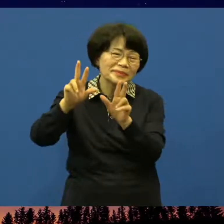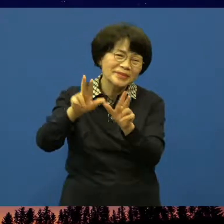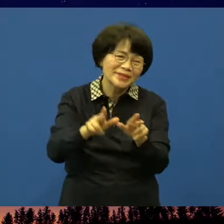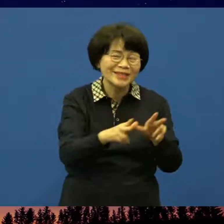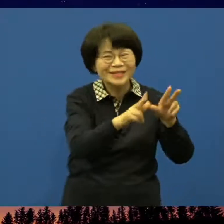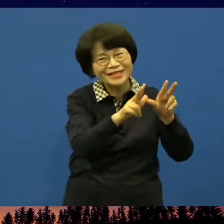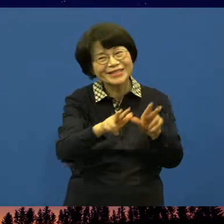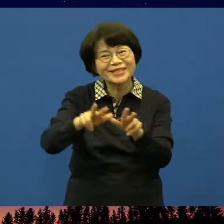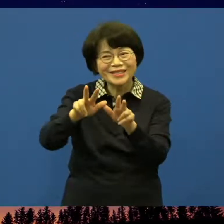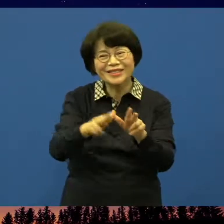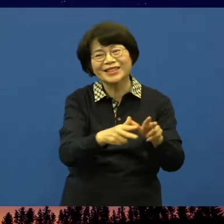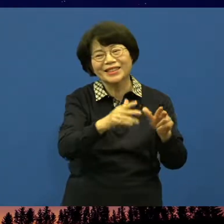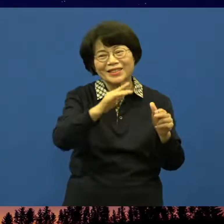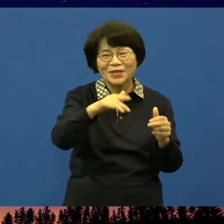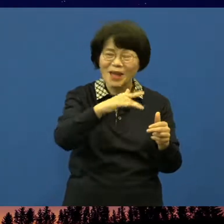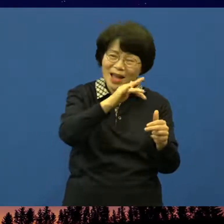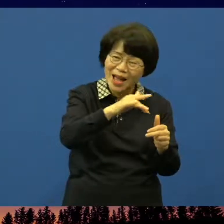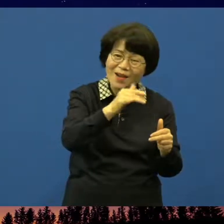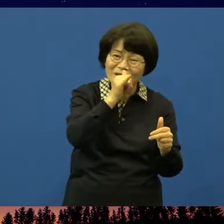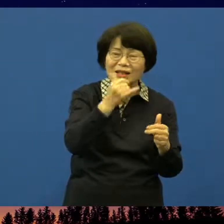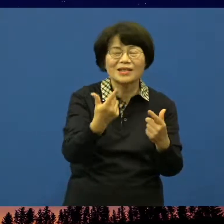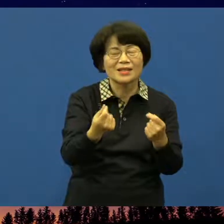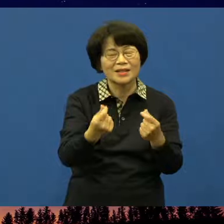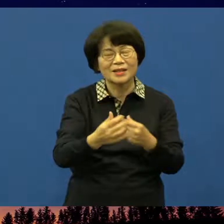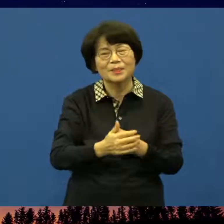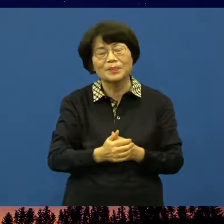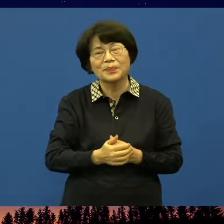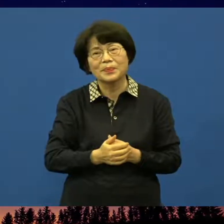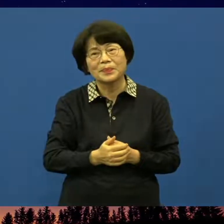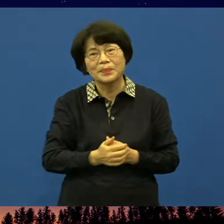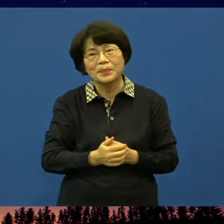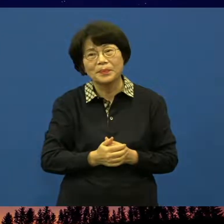그러니까 벌들이 막 안 오려고 해도 오는 거예요.